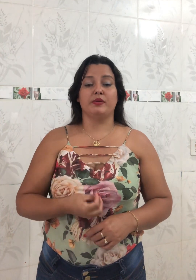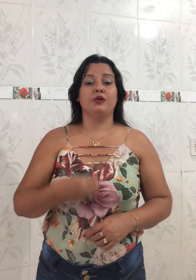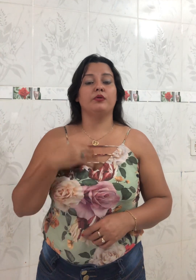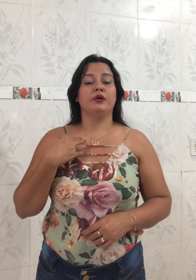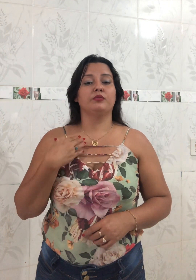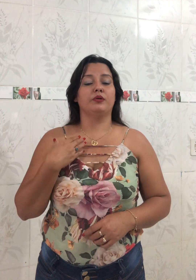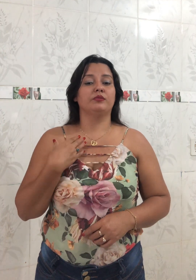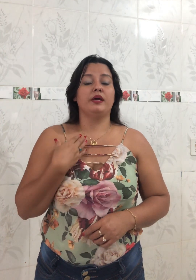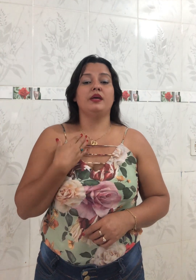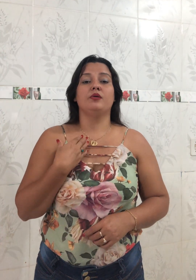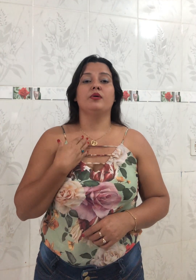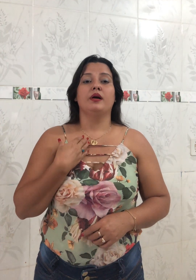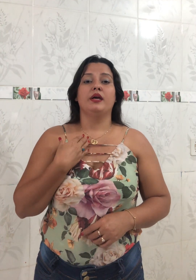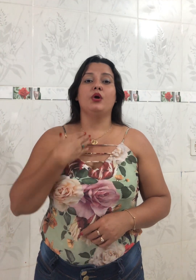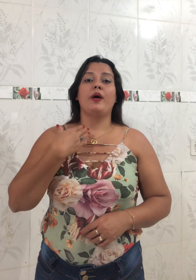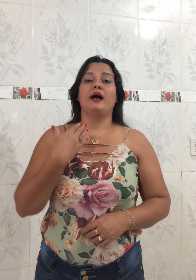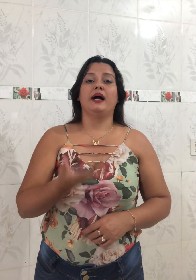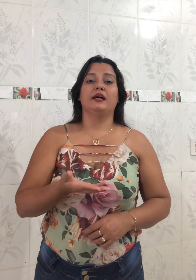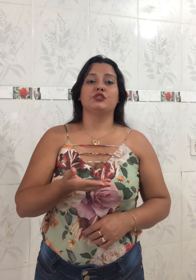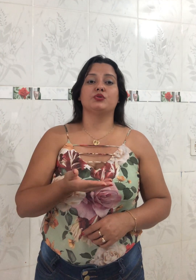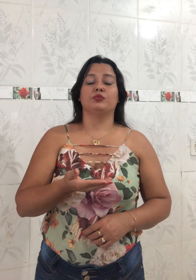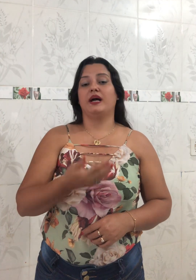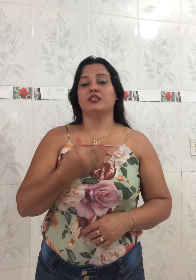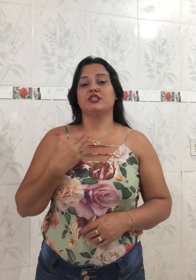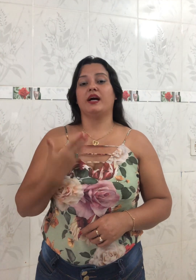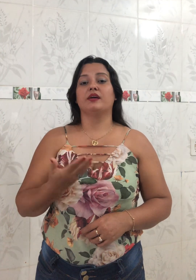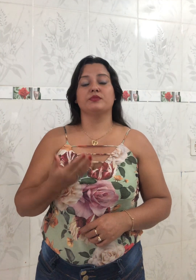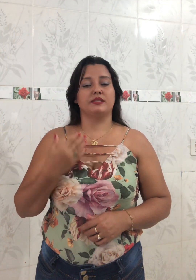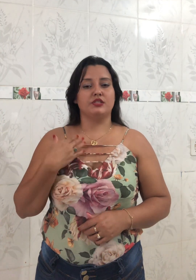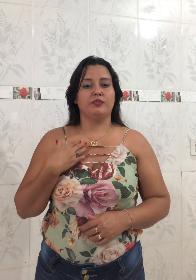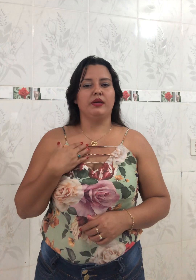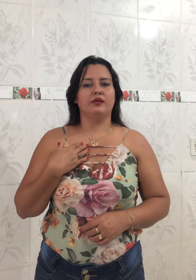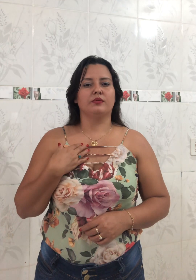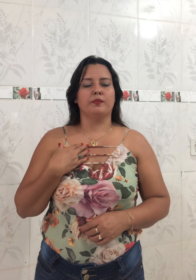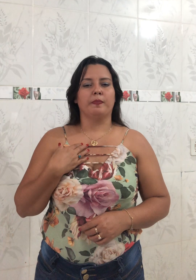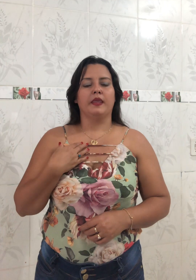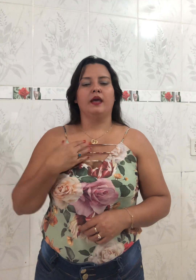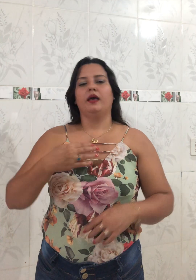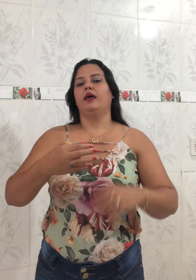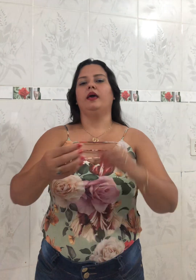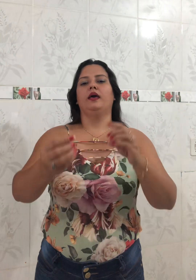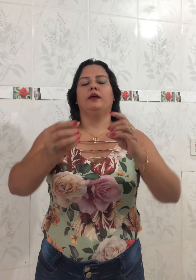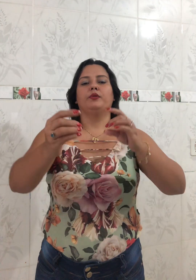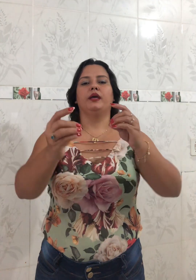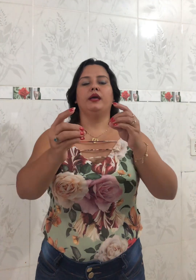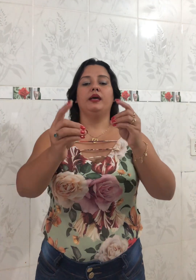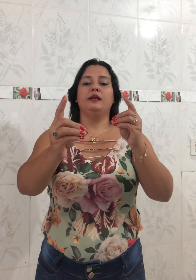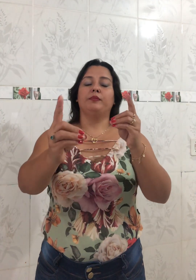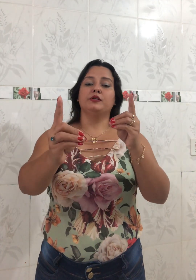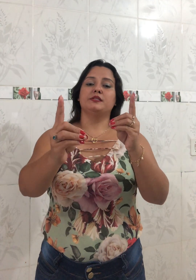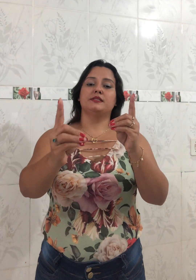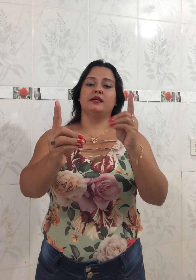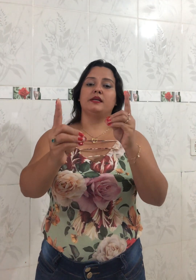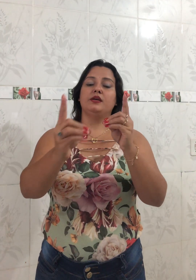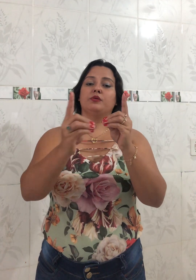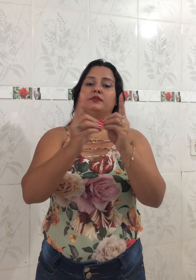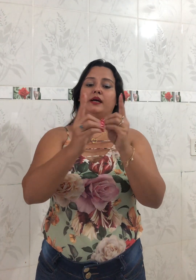sentimento, eu acho, achar um sentimento, porque ele pode dizer encontrar